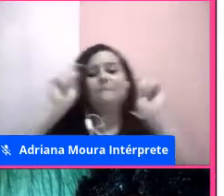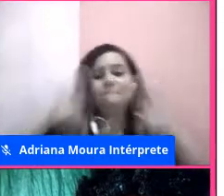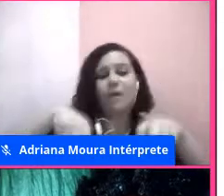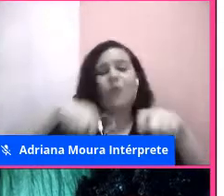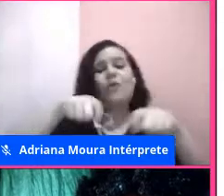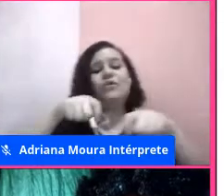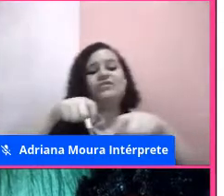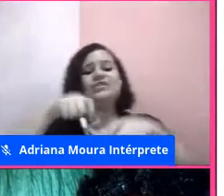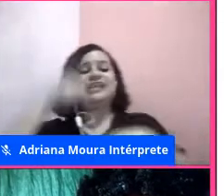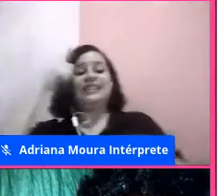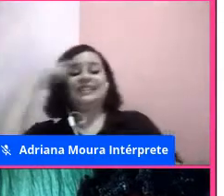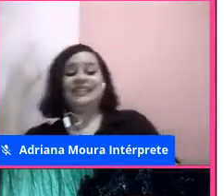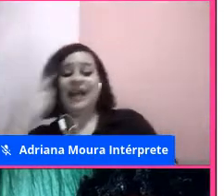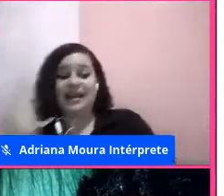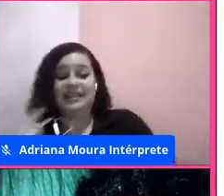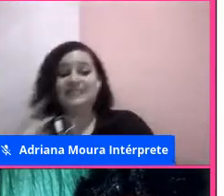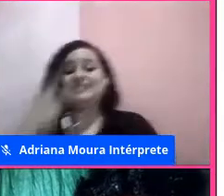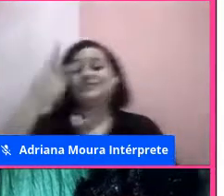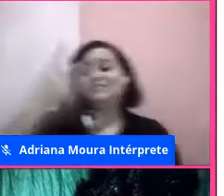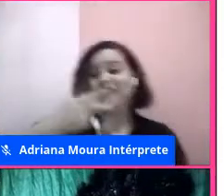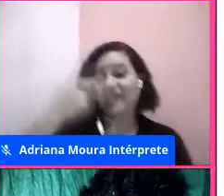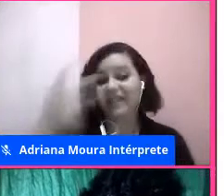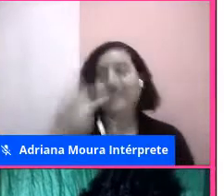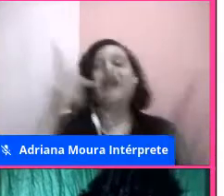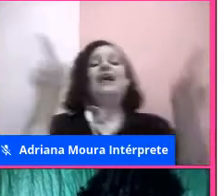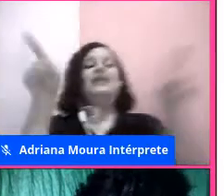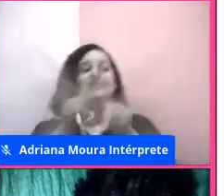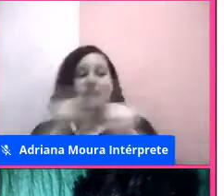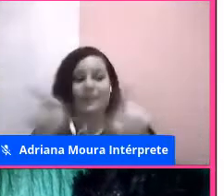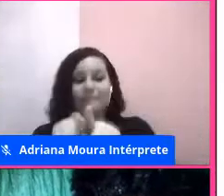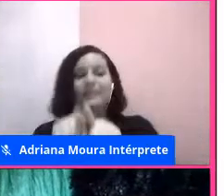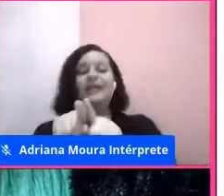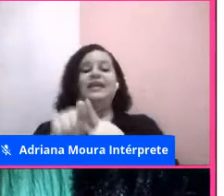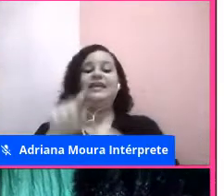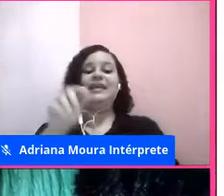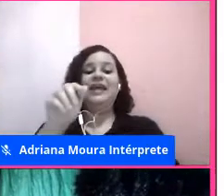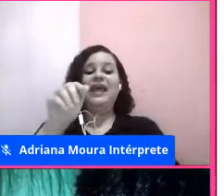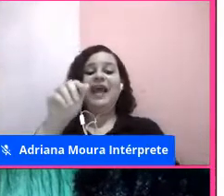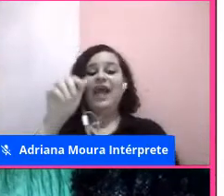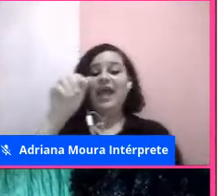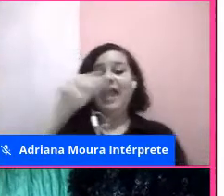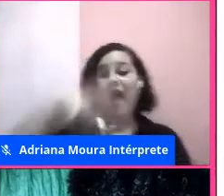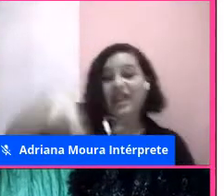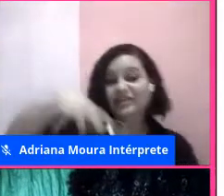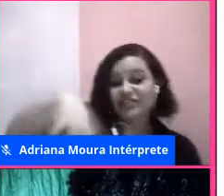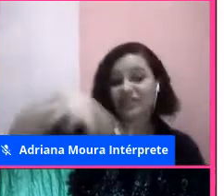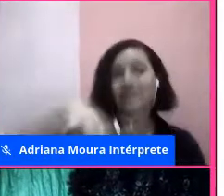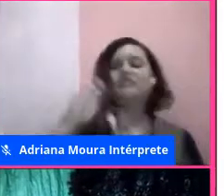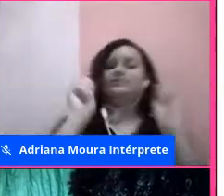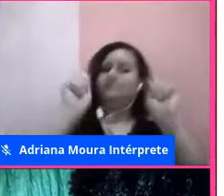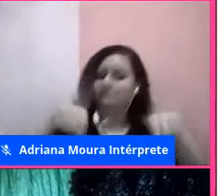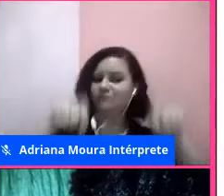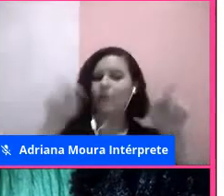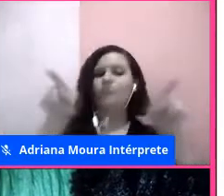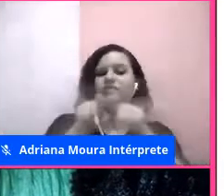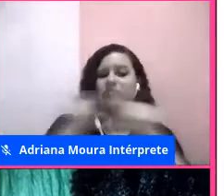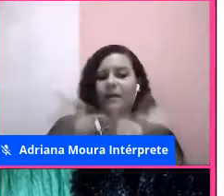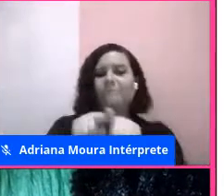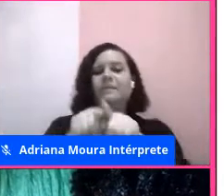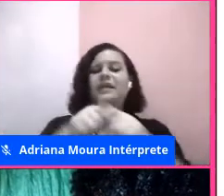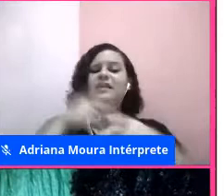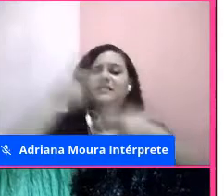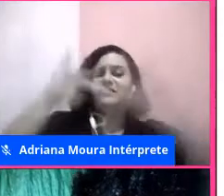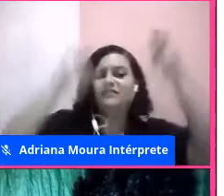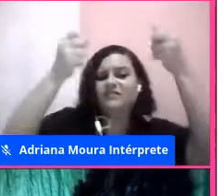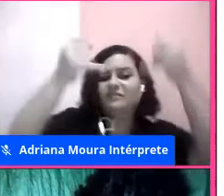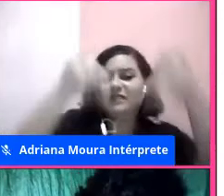são pessoas que são usuários dessa tecnologia, que necessitam dessa tecnologia. Então, a pessoa com deficiência, seja